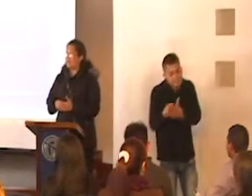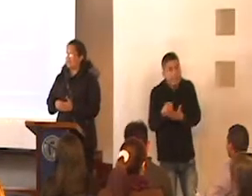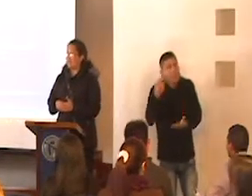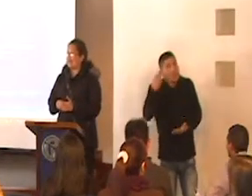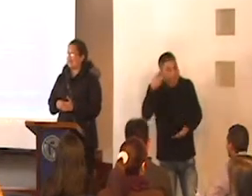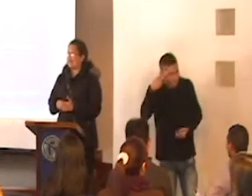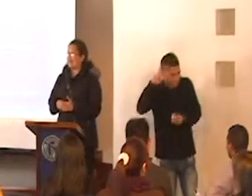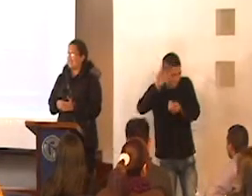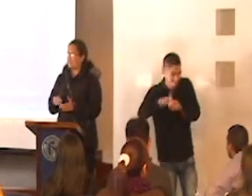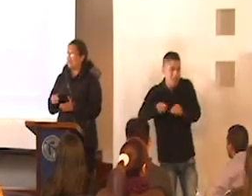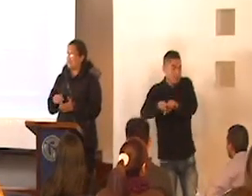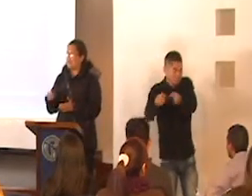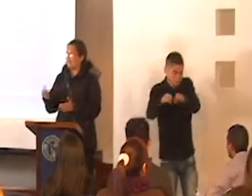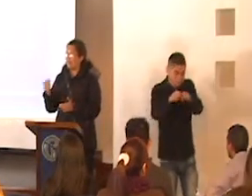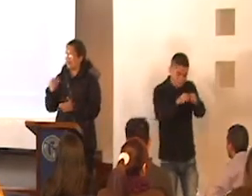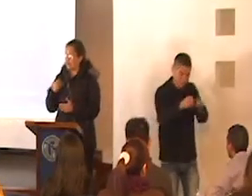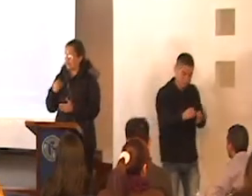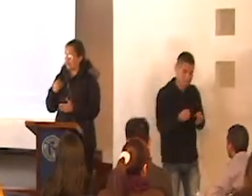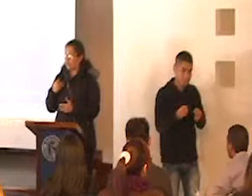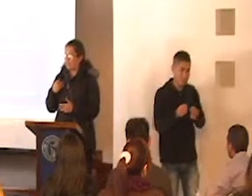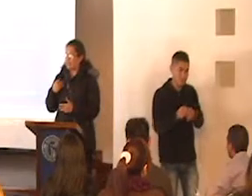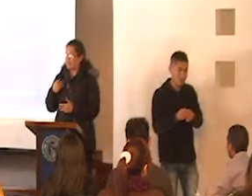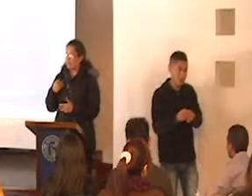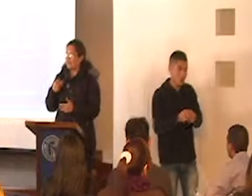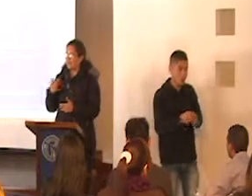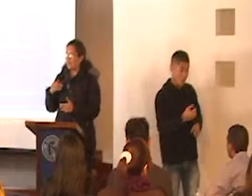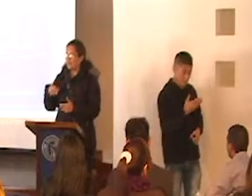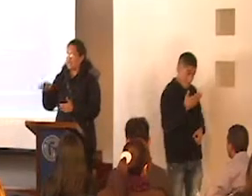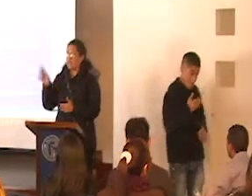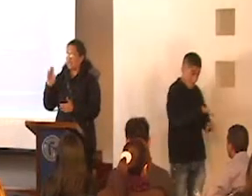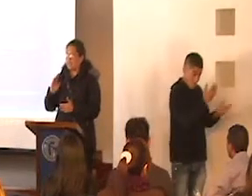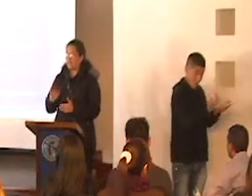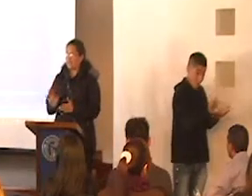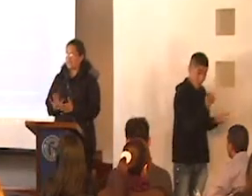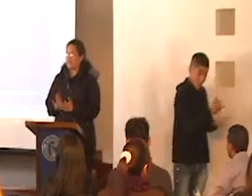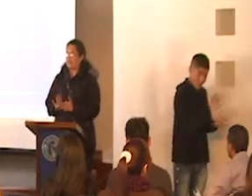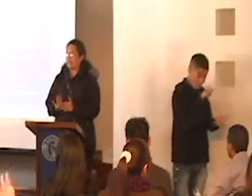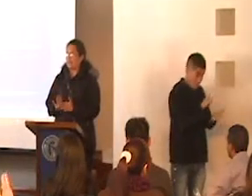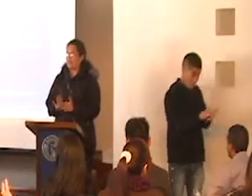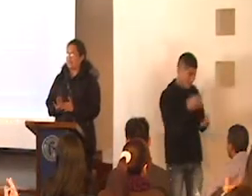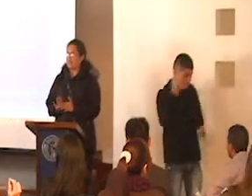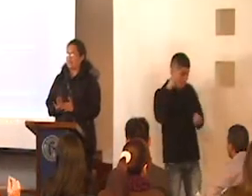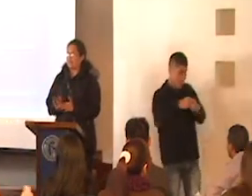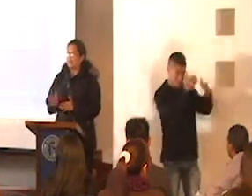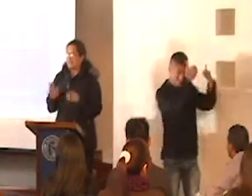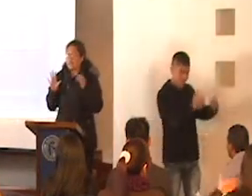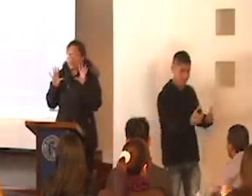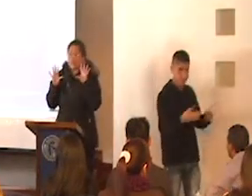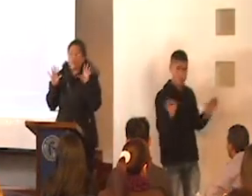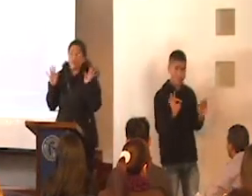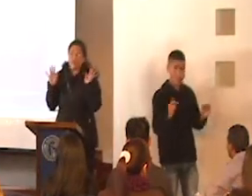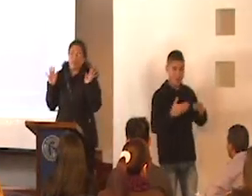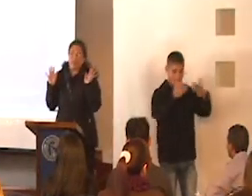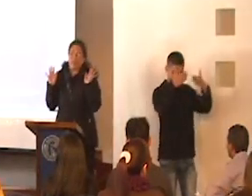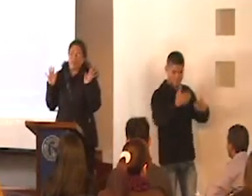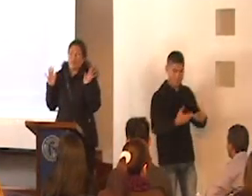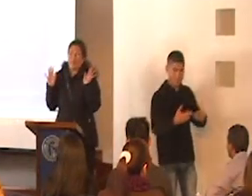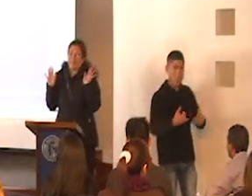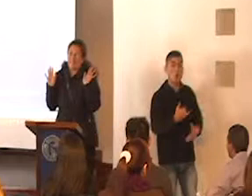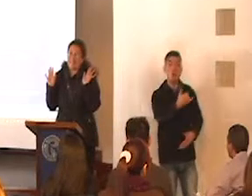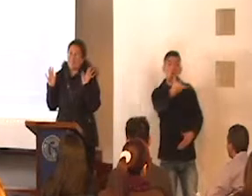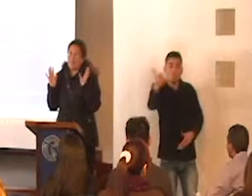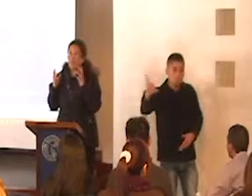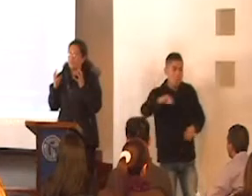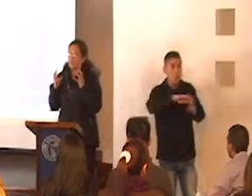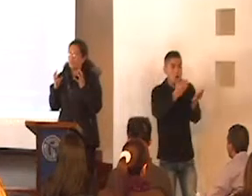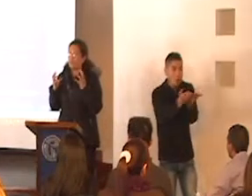es una barrera que no solamente ocurre en mi colegio, ocurre en la mayoría de los colegios. Estoy haciendo referencia a